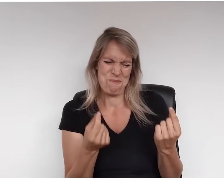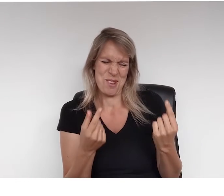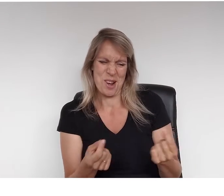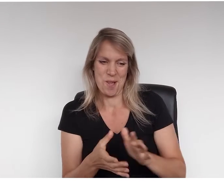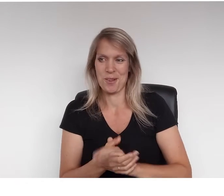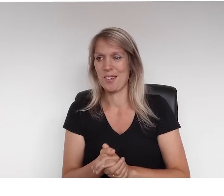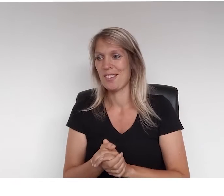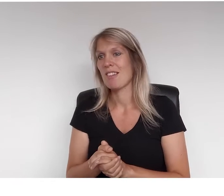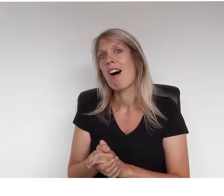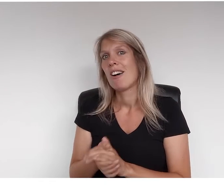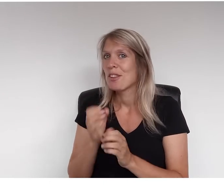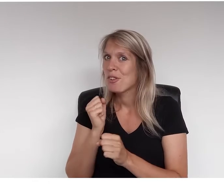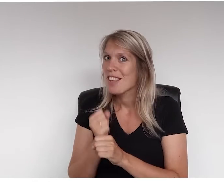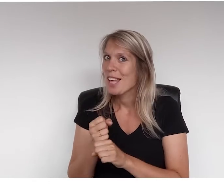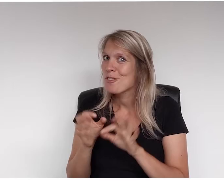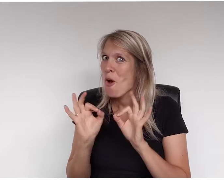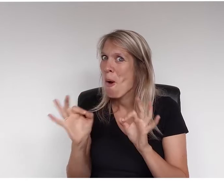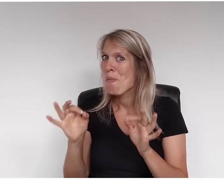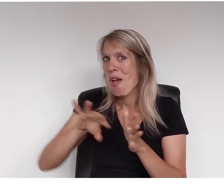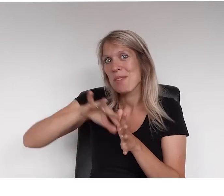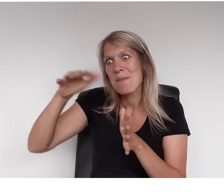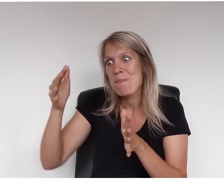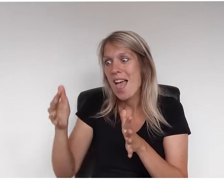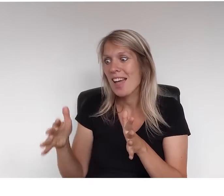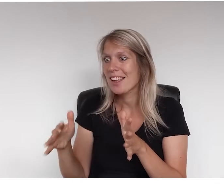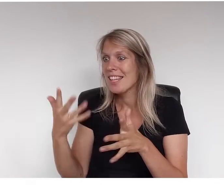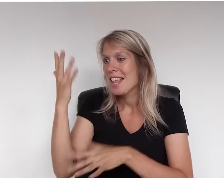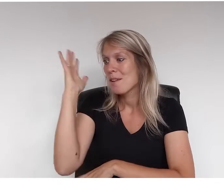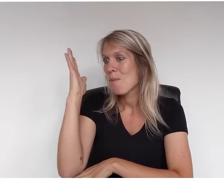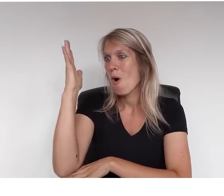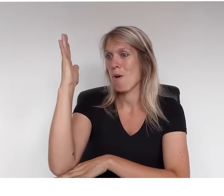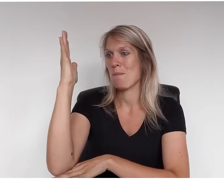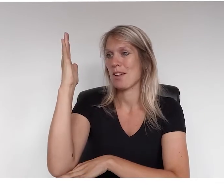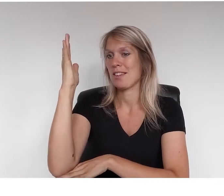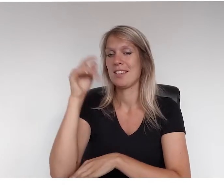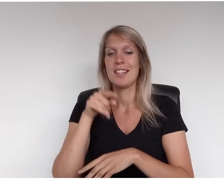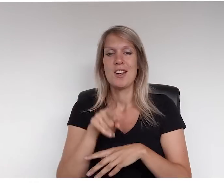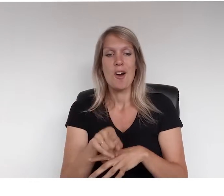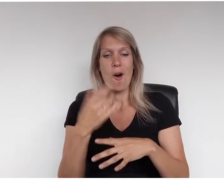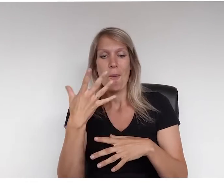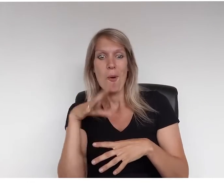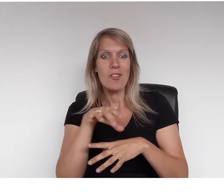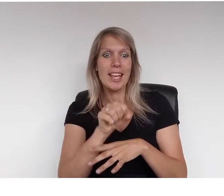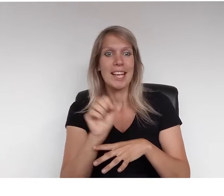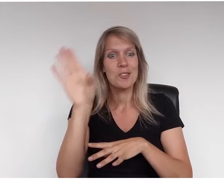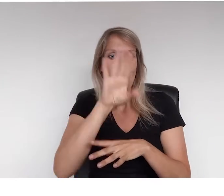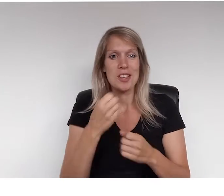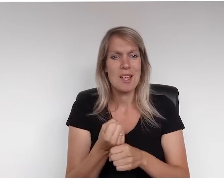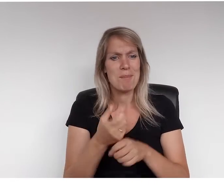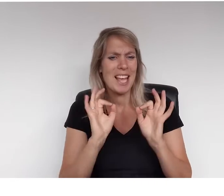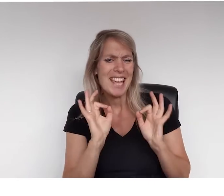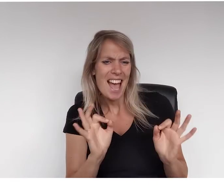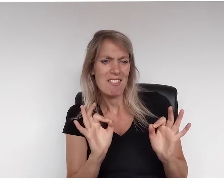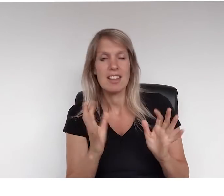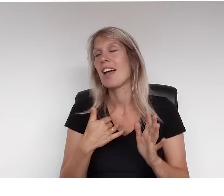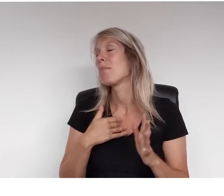Oh, echt. Het wordt toch zo mooi met die berg en die bomen. Op ontdekking door Gods schepping. Oh, wat gaaf, hè? Ik ben zo blij dat de Heere God ook het land